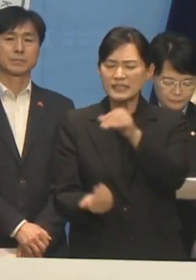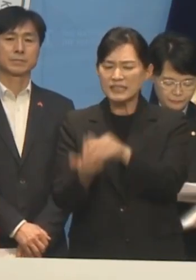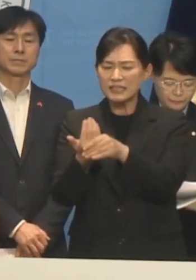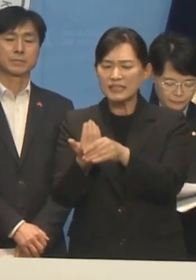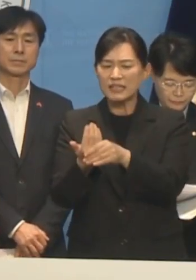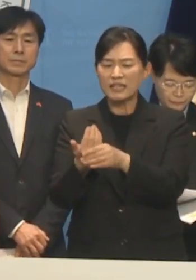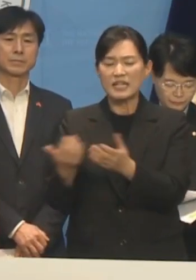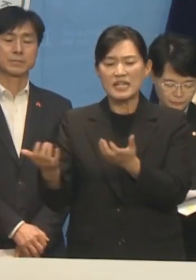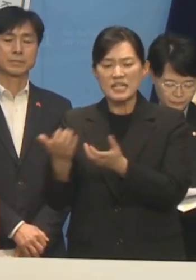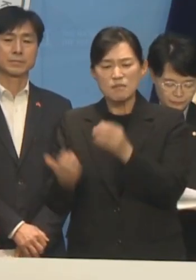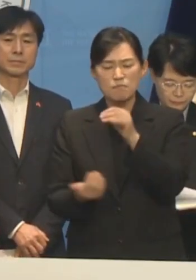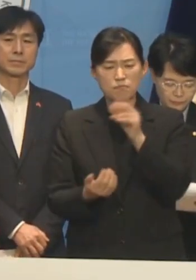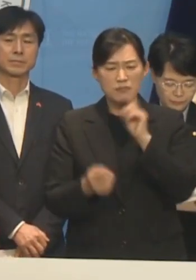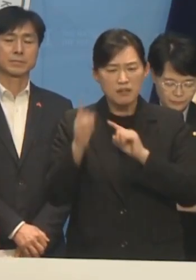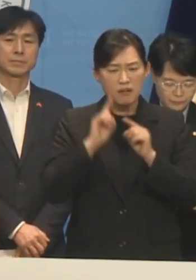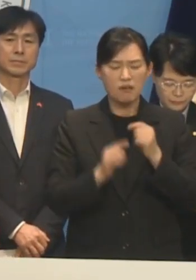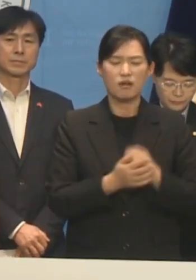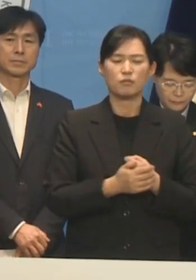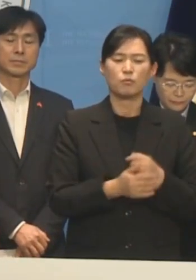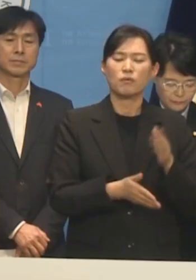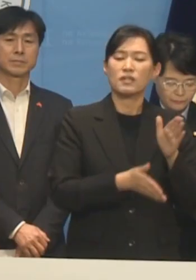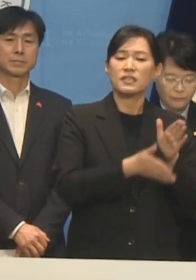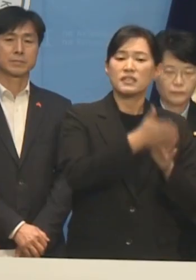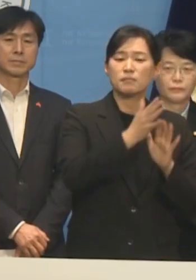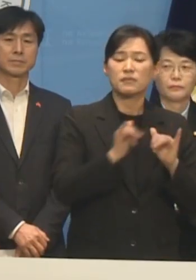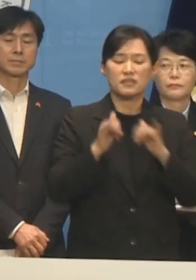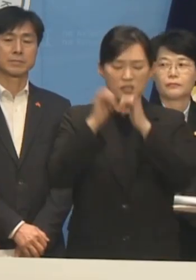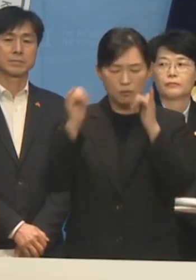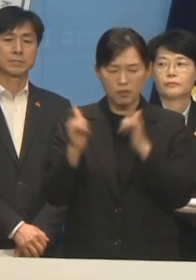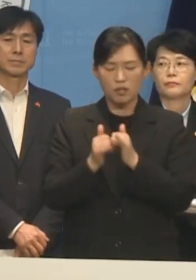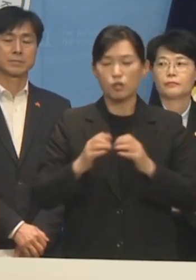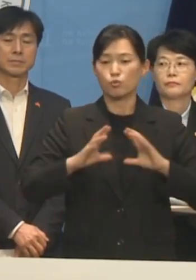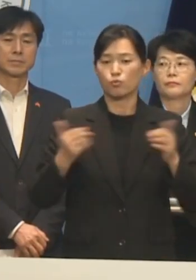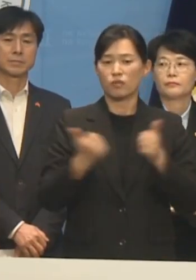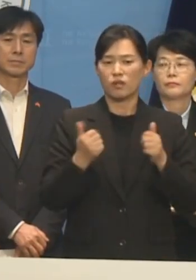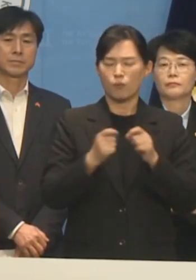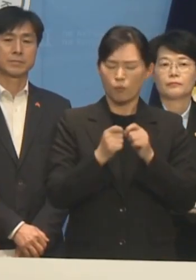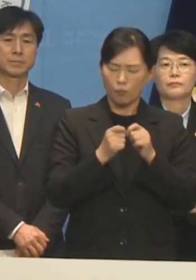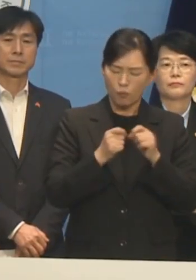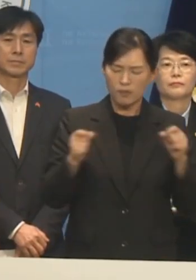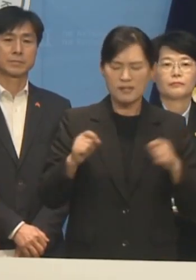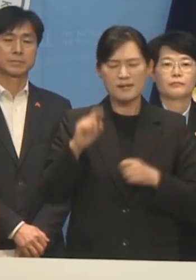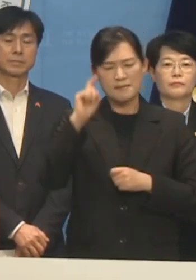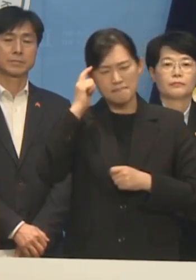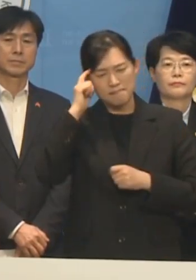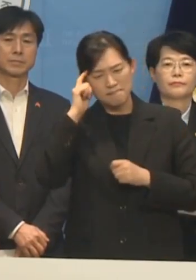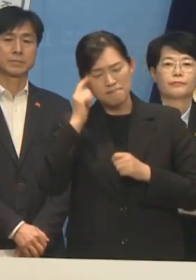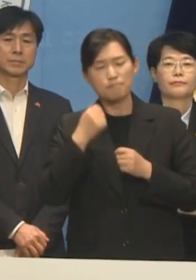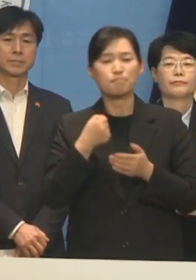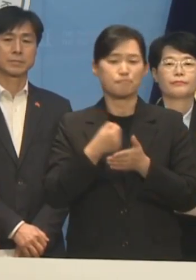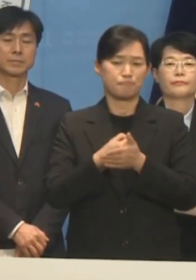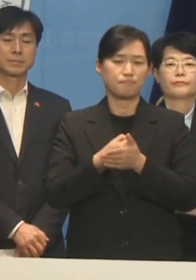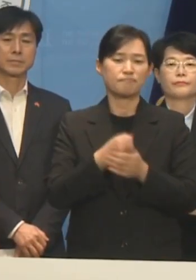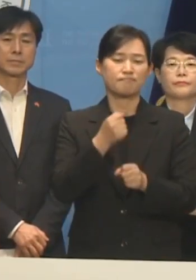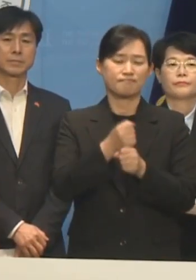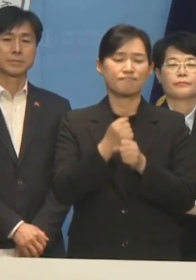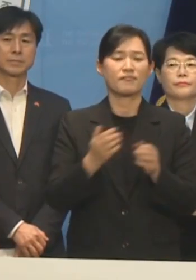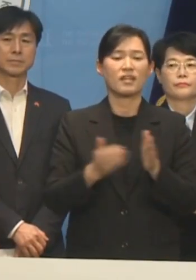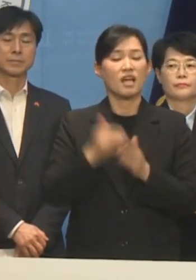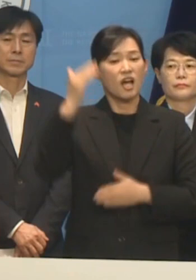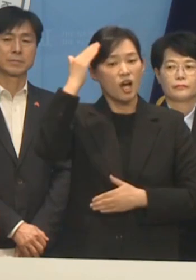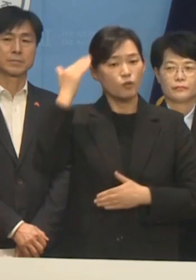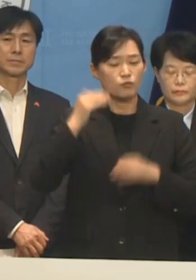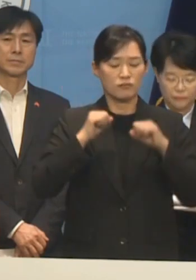산업재해 피해자들과 시민사회와 국회가 오랫동안 수기하여 만들었습니다.